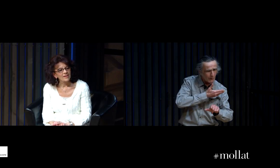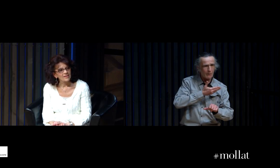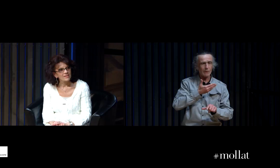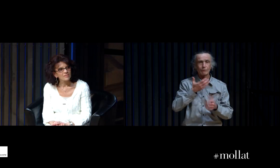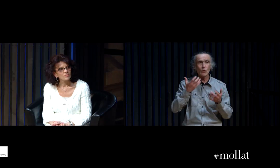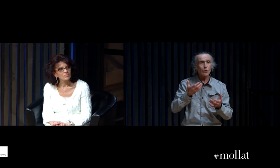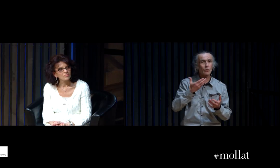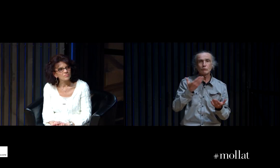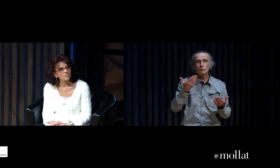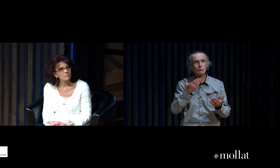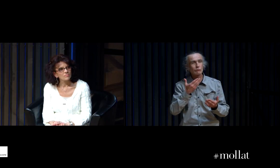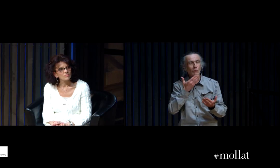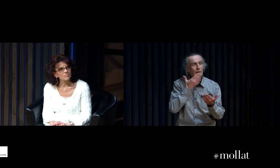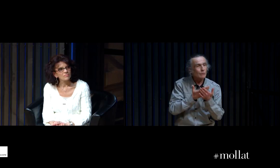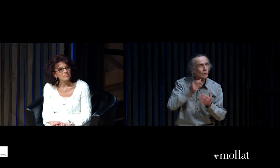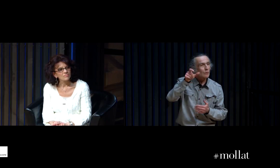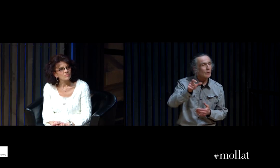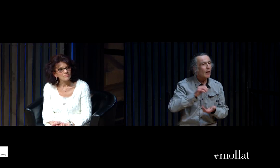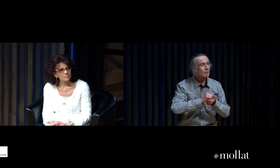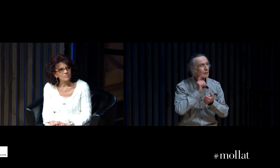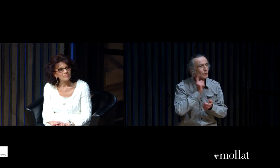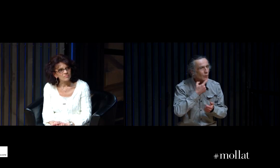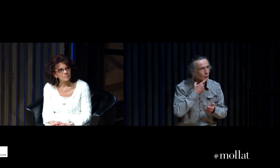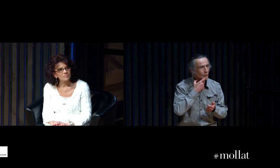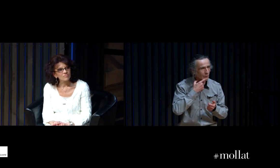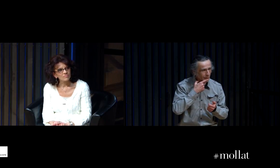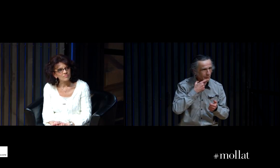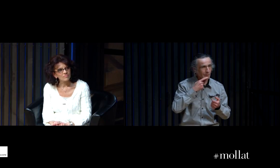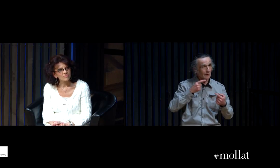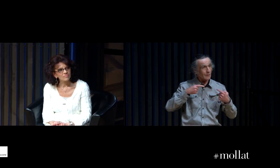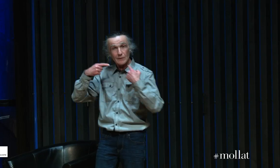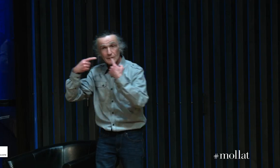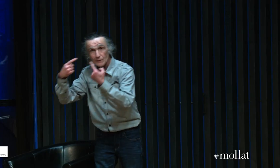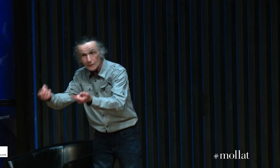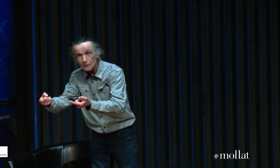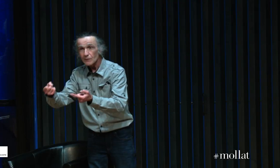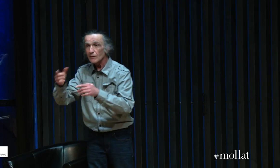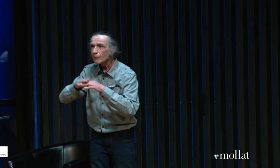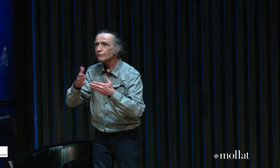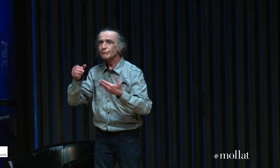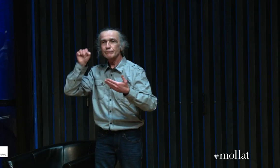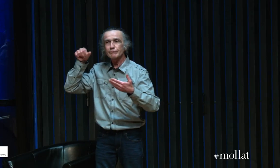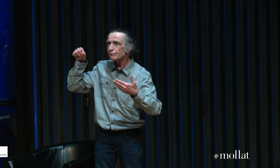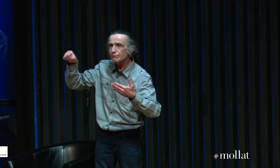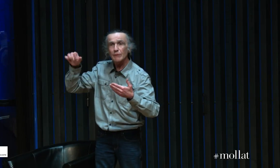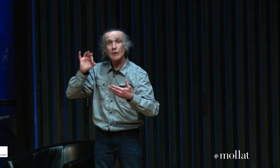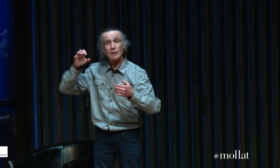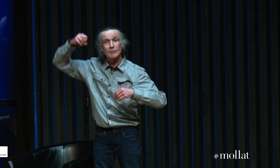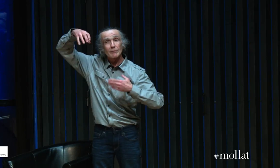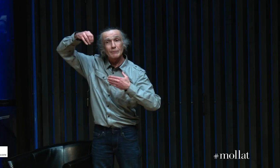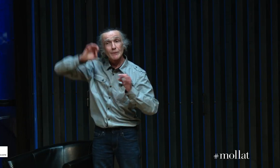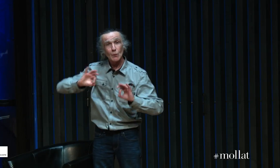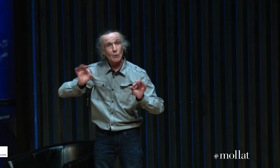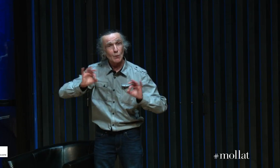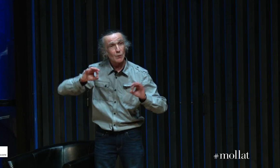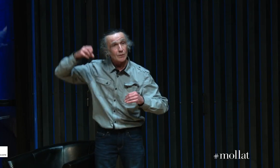vrai que avant, voilà, il n'y avait pas toute cette technologie. Bon, prendre rendez-vous chez un ami sourd, ben on